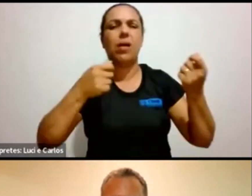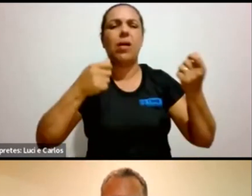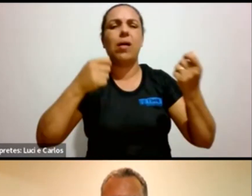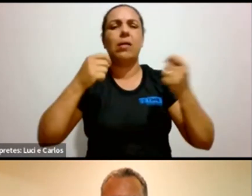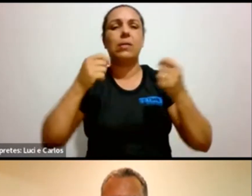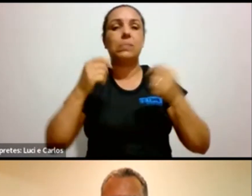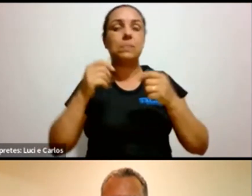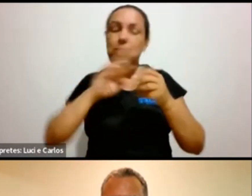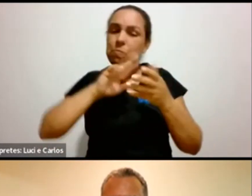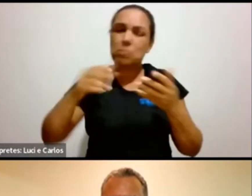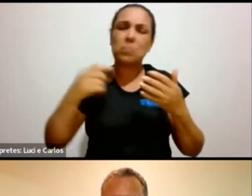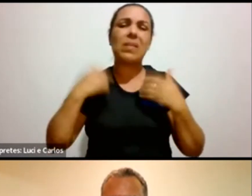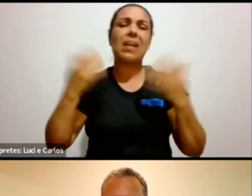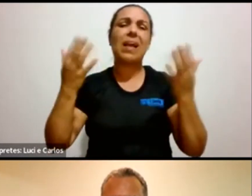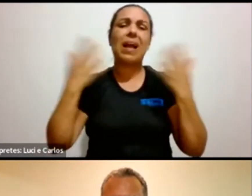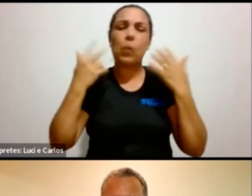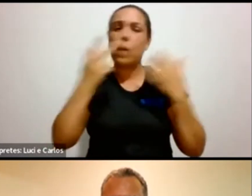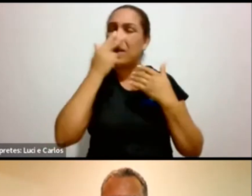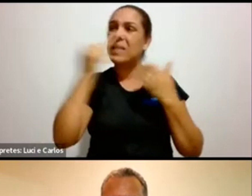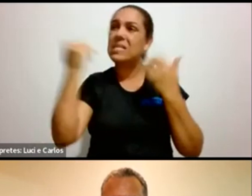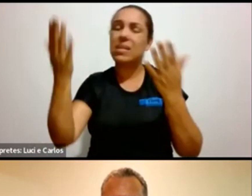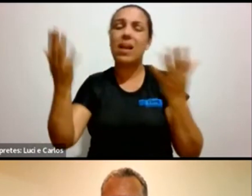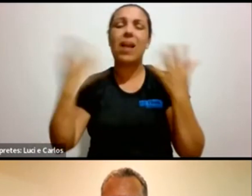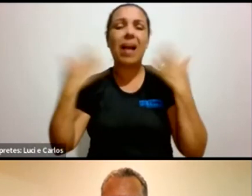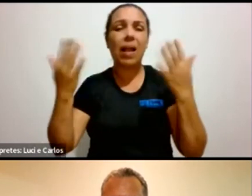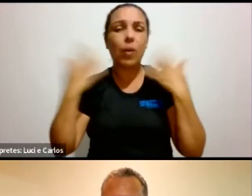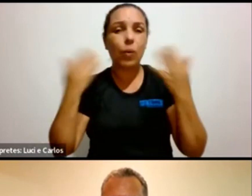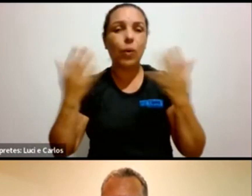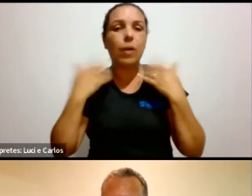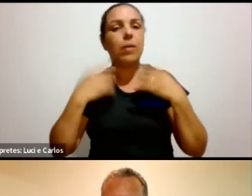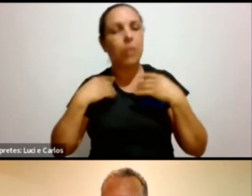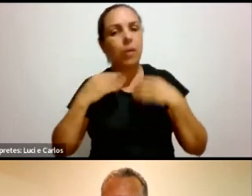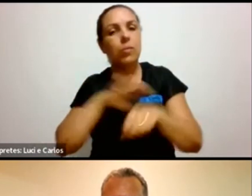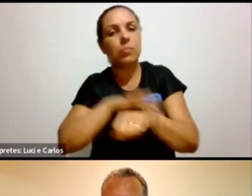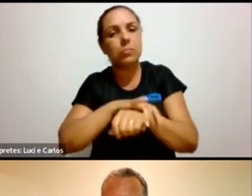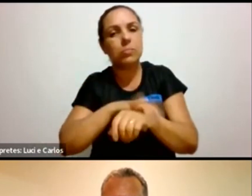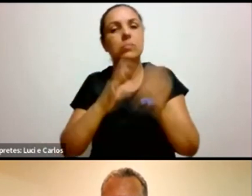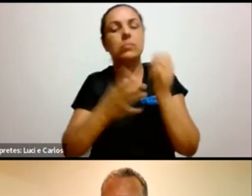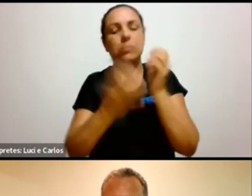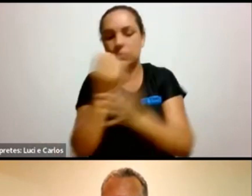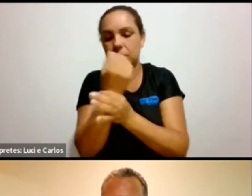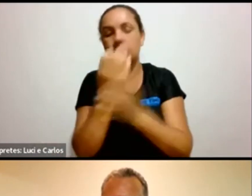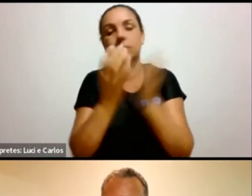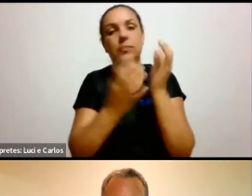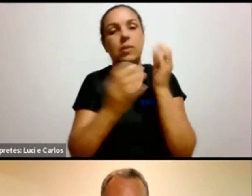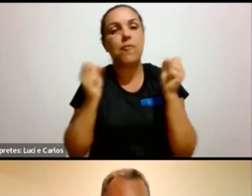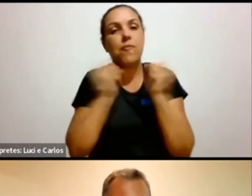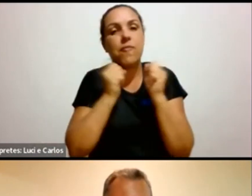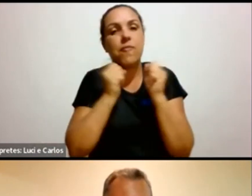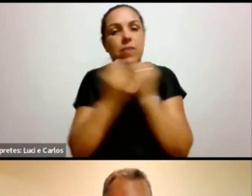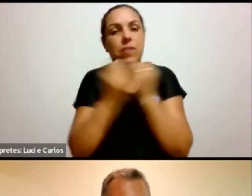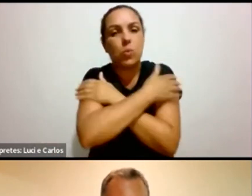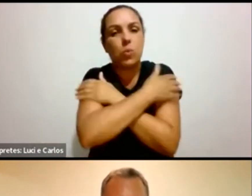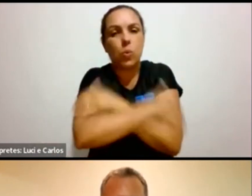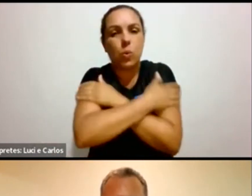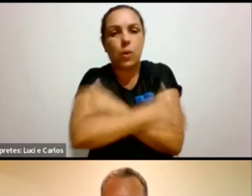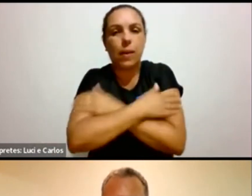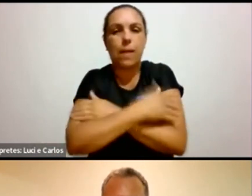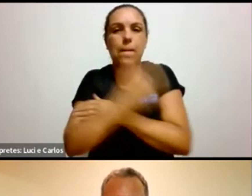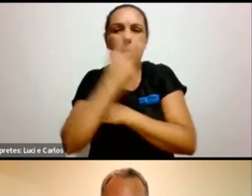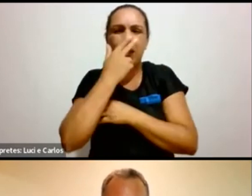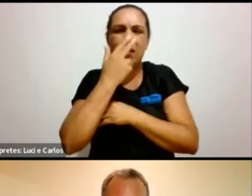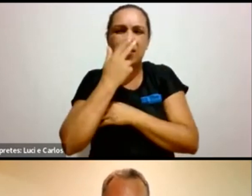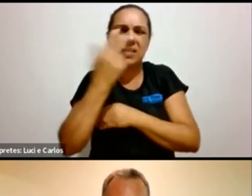calor terrível e eu de roupa de frio, porque as dores eram intensas, era como se fosse umas facadas no meu